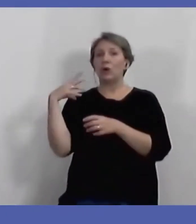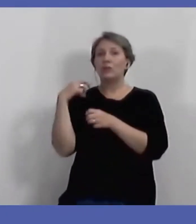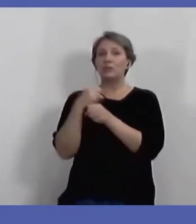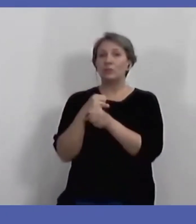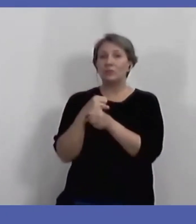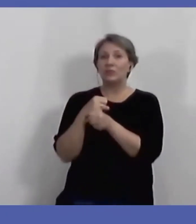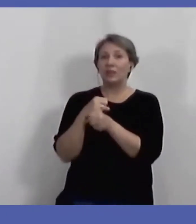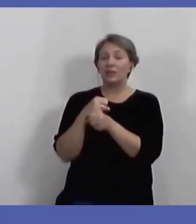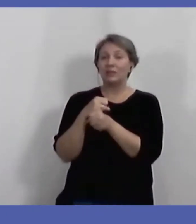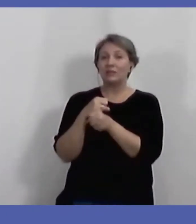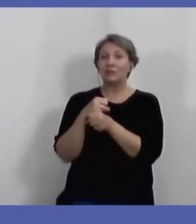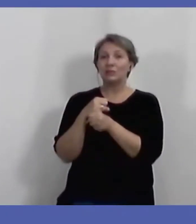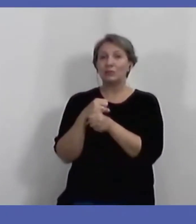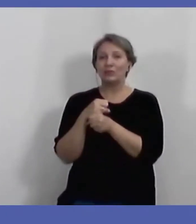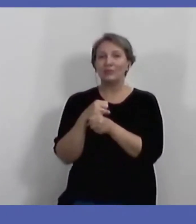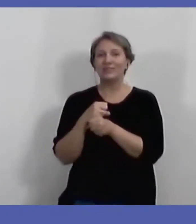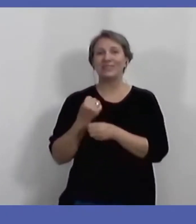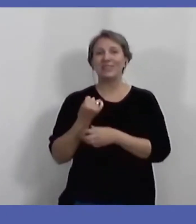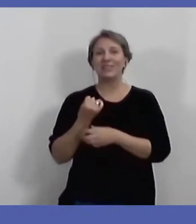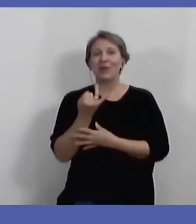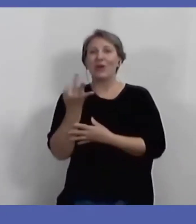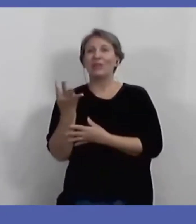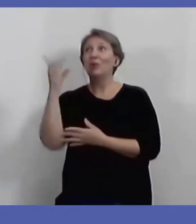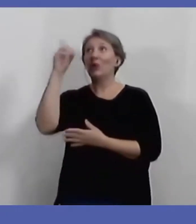pode trabalhar em você.